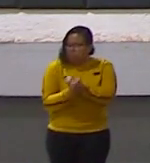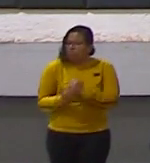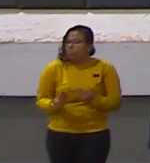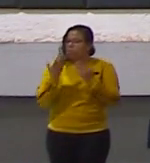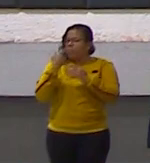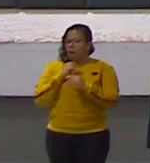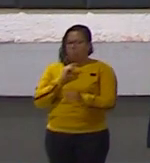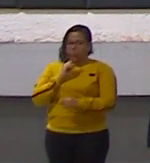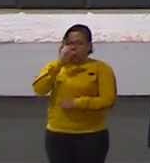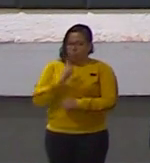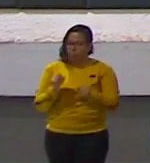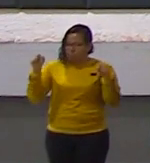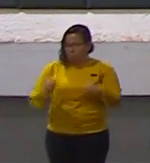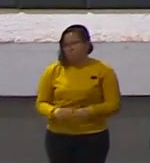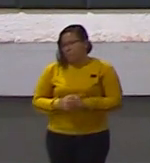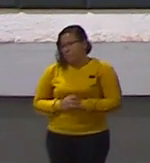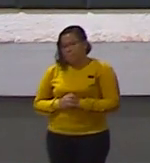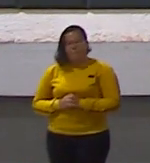decisiones